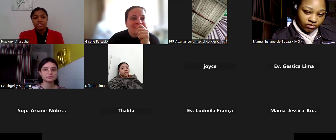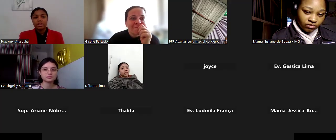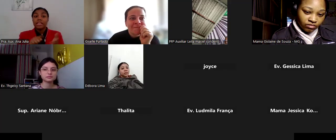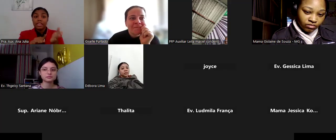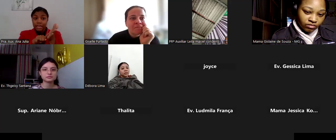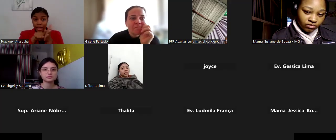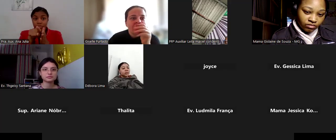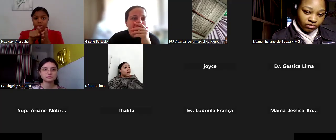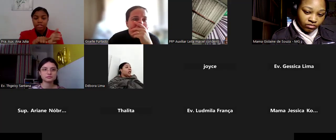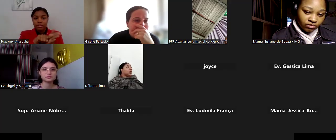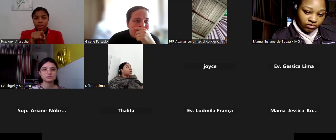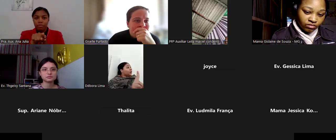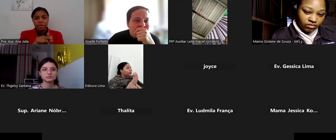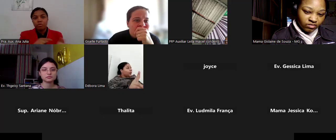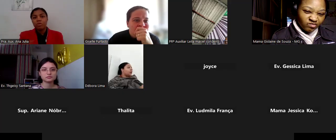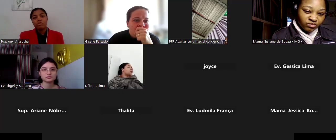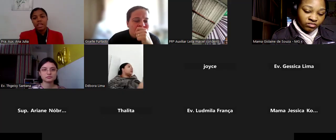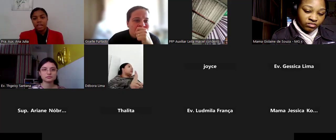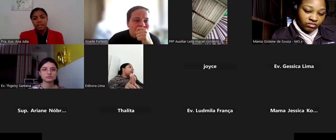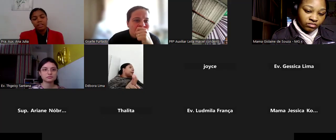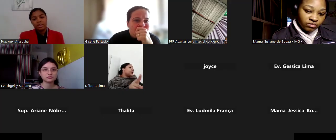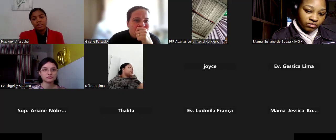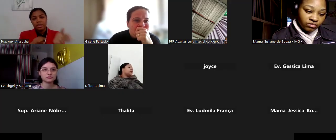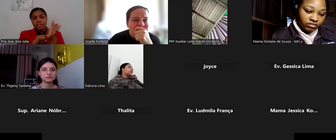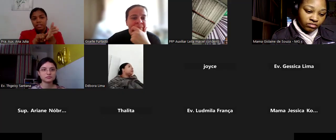nesse sinal direcional, que eu nunca usei ele.